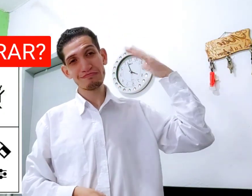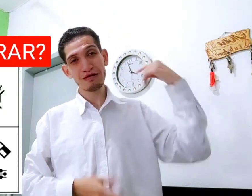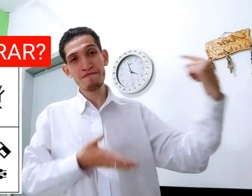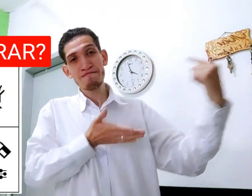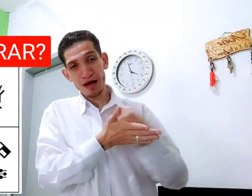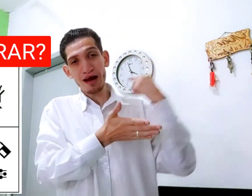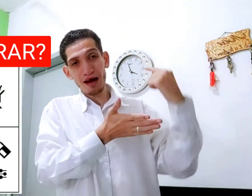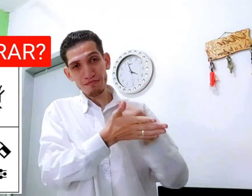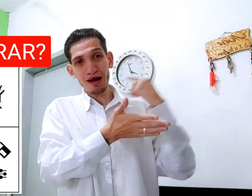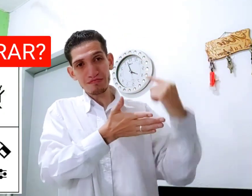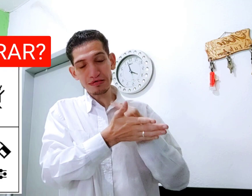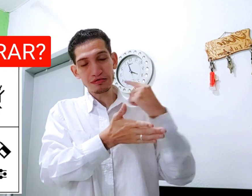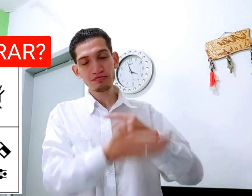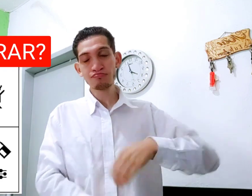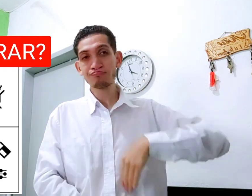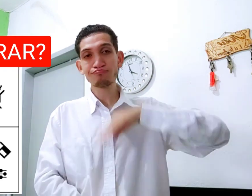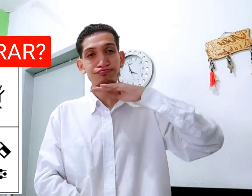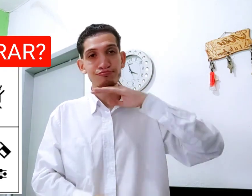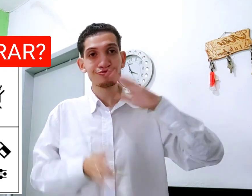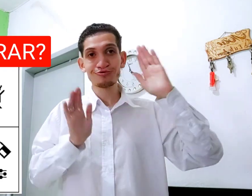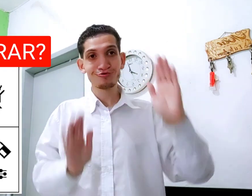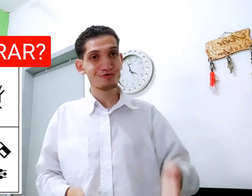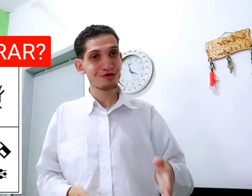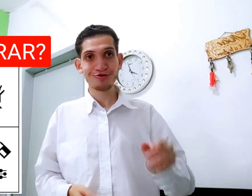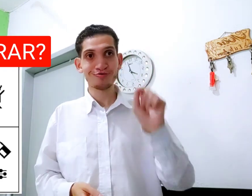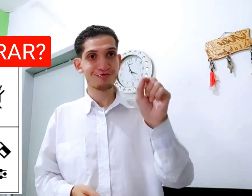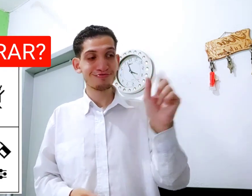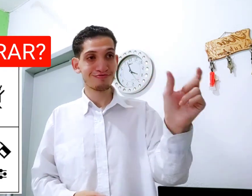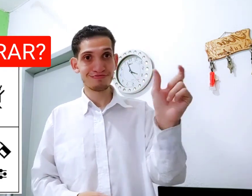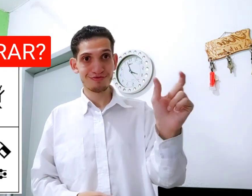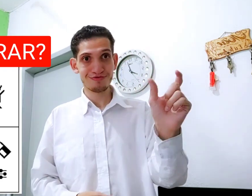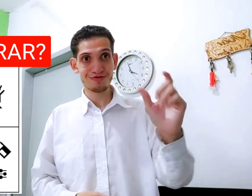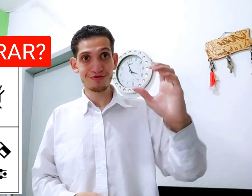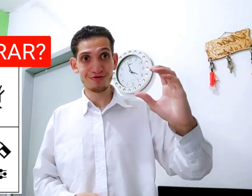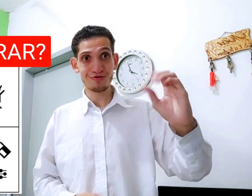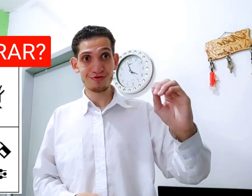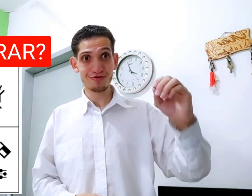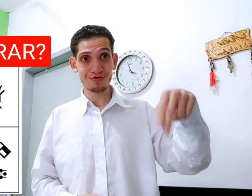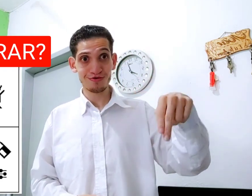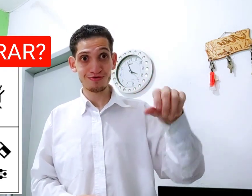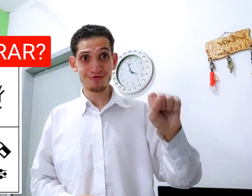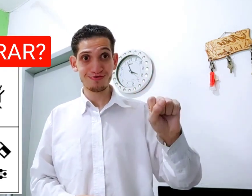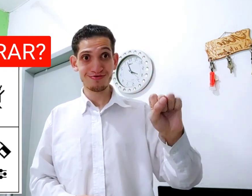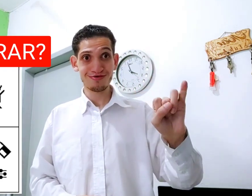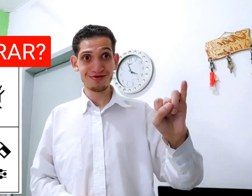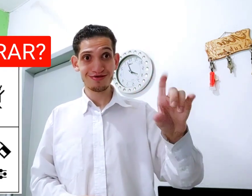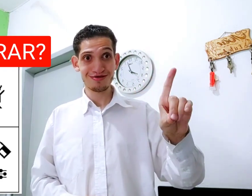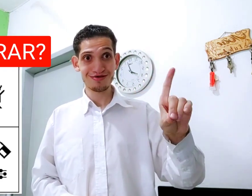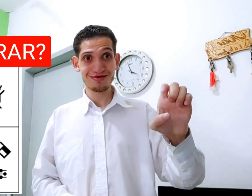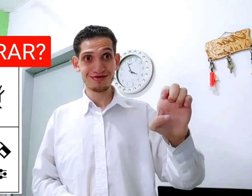Eles me surgem um tempo atrás, sempre me perguntaram demais e chato cheio nessa palavra,